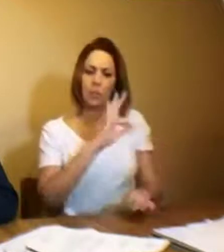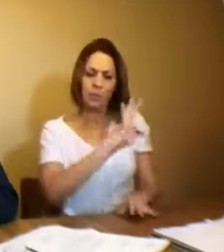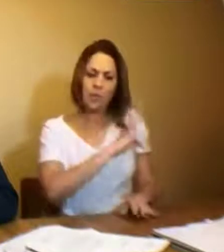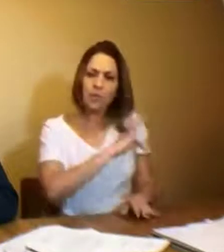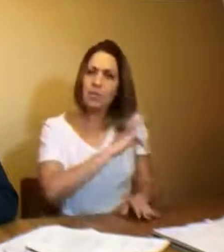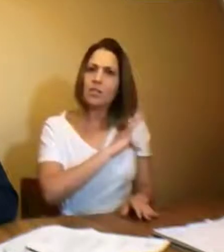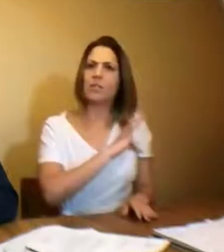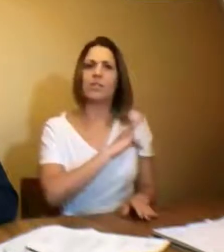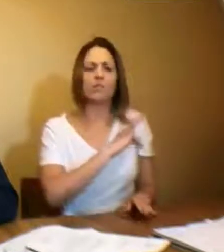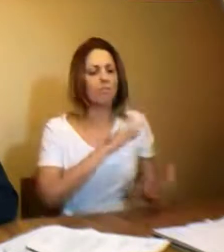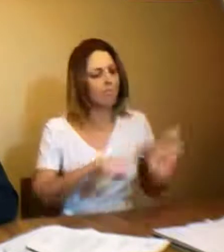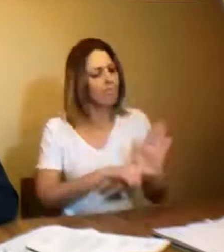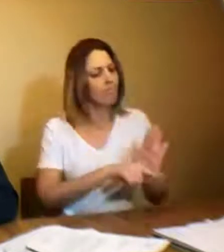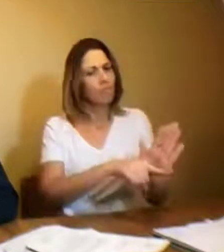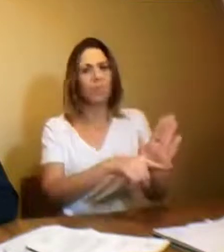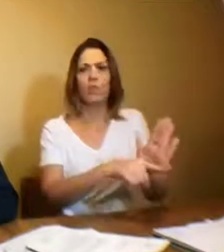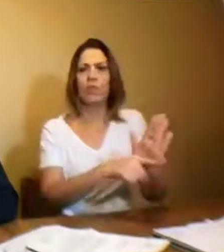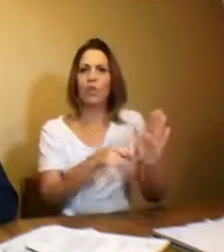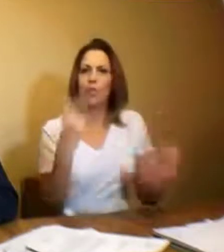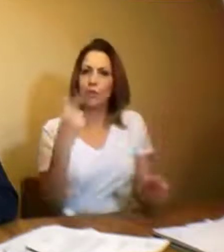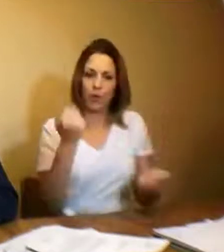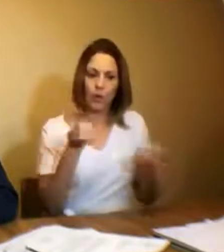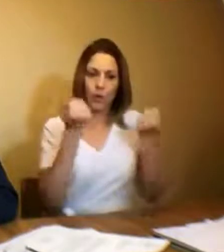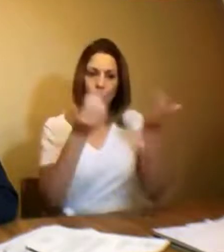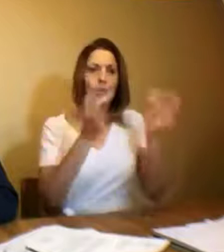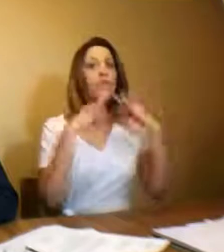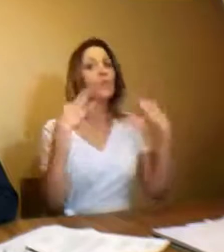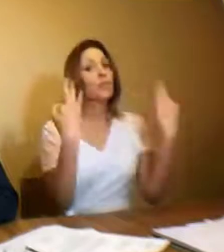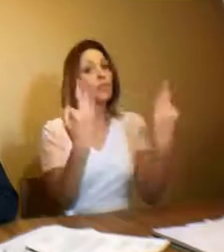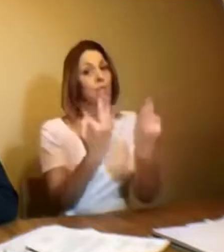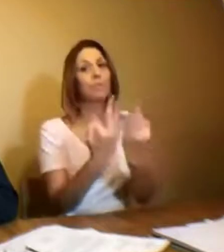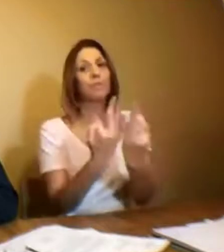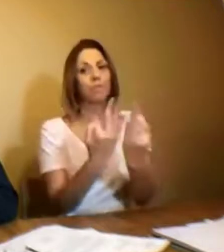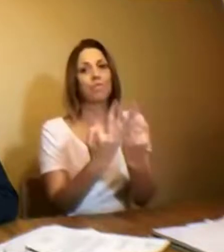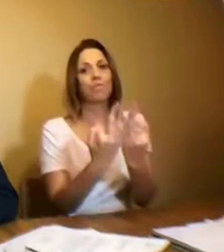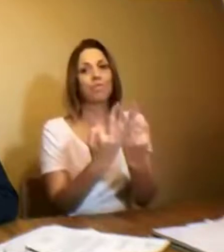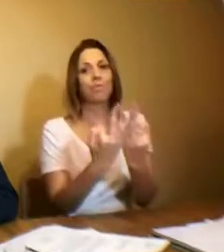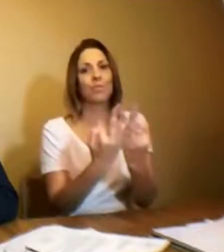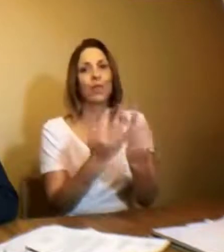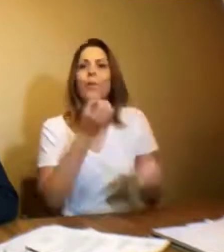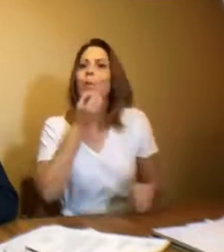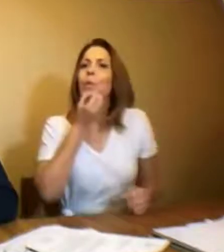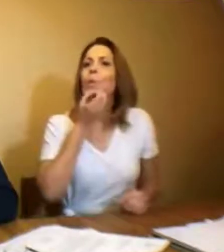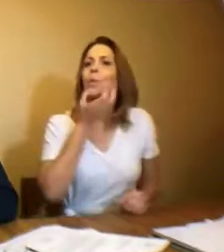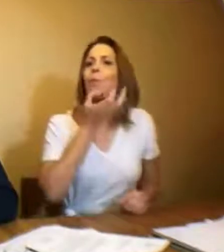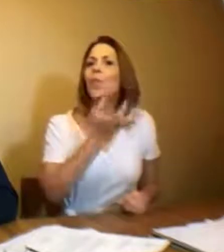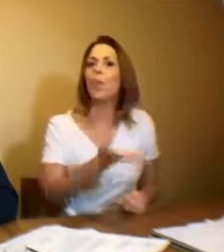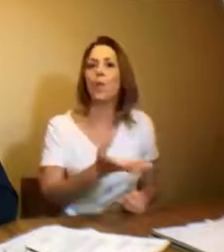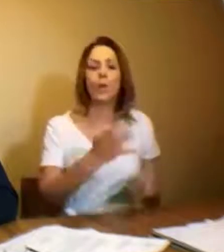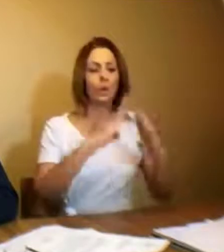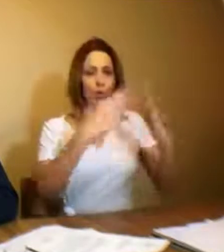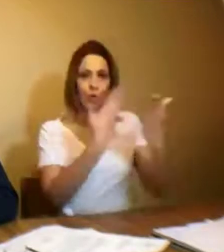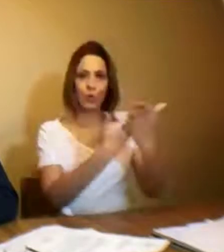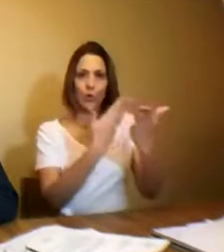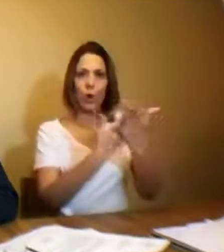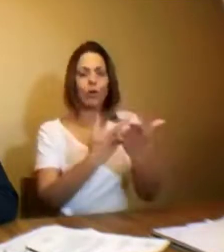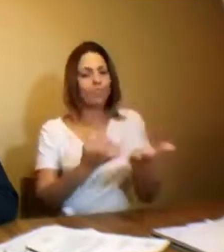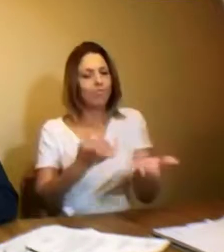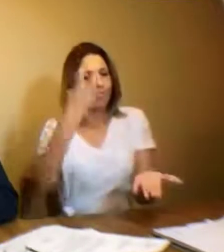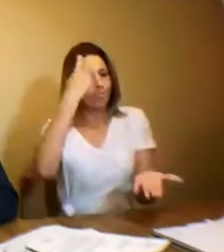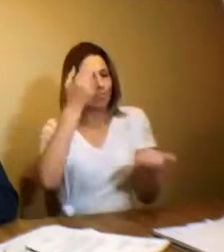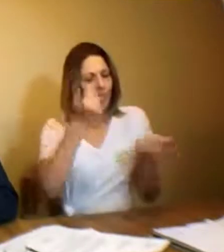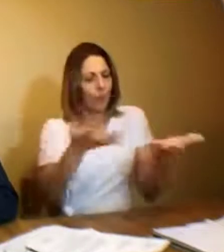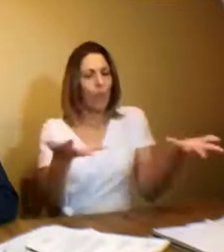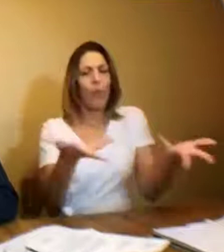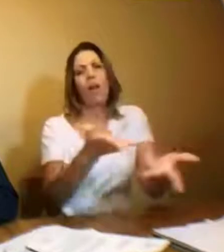armadas, valorizando a família, proporcionando um bom currículo escolar para os nossos filhos.